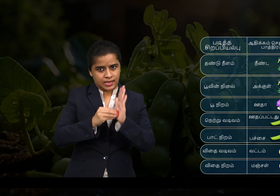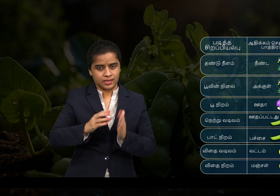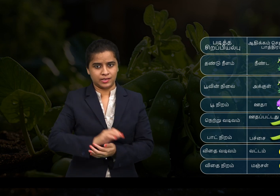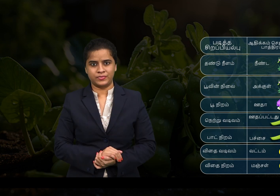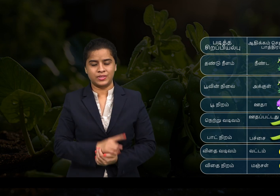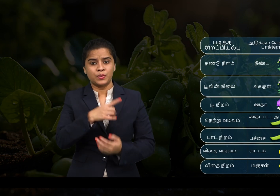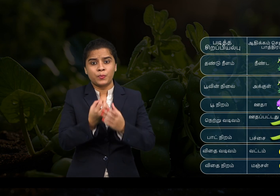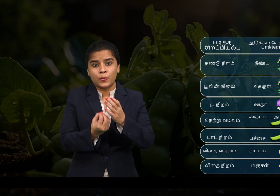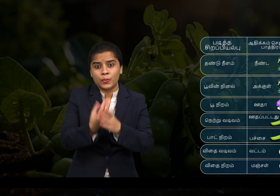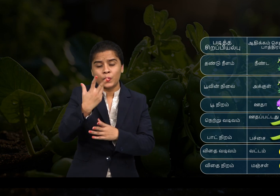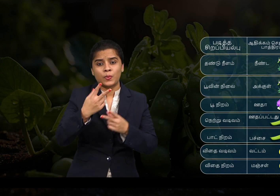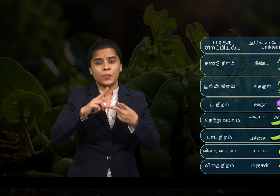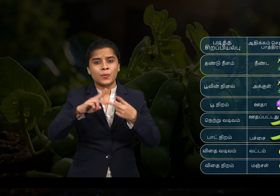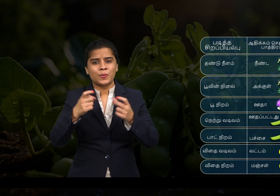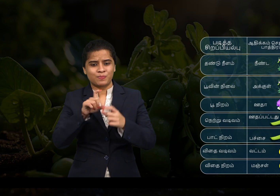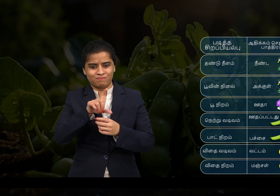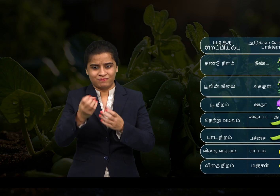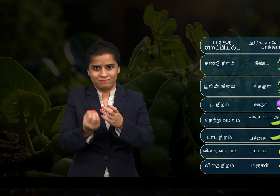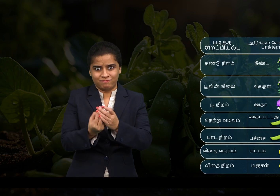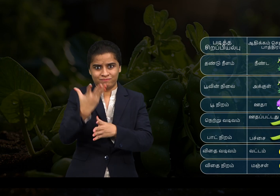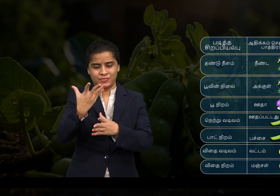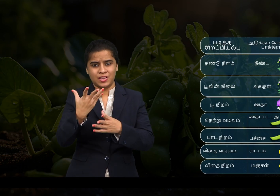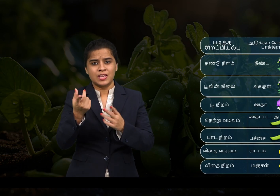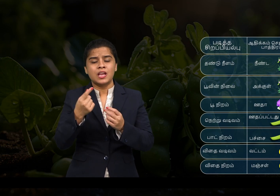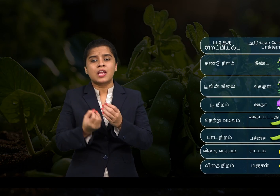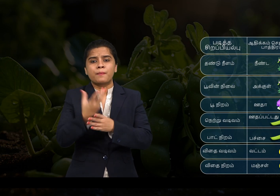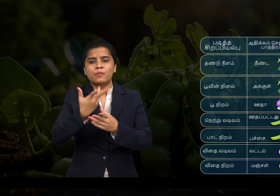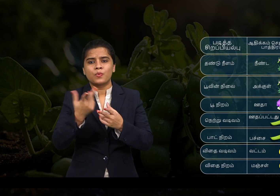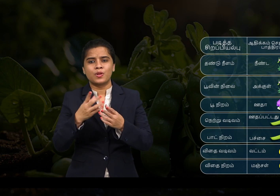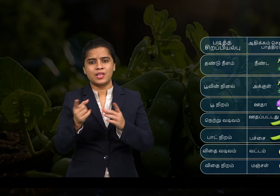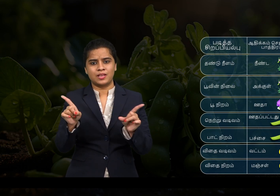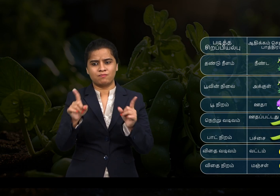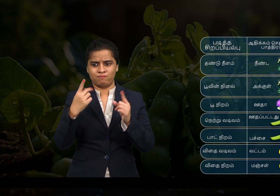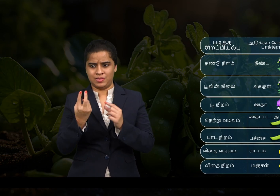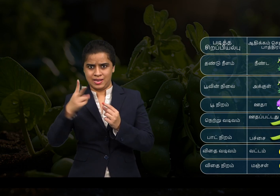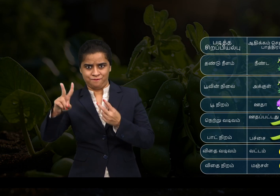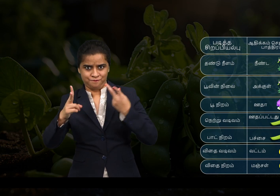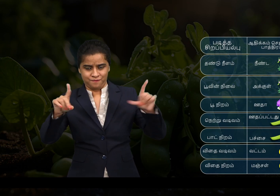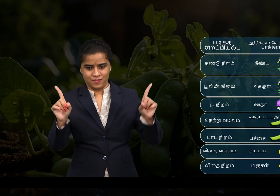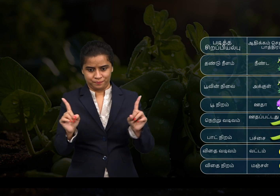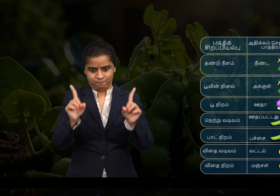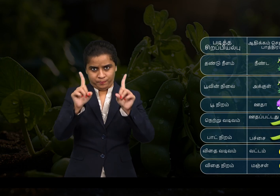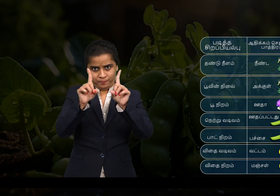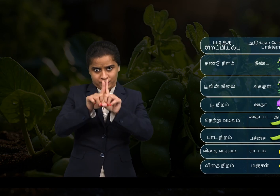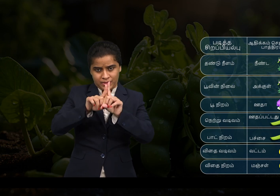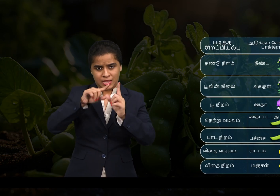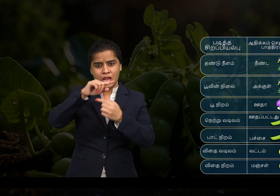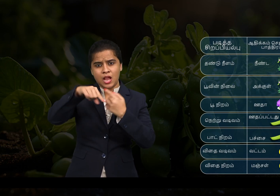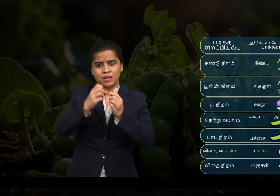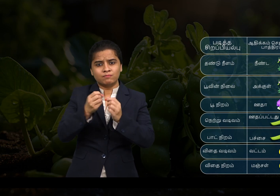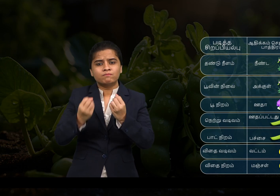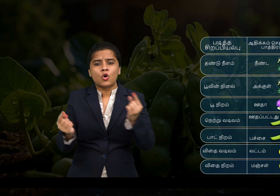காட்டுகின்றன. அவை குறுக்கு மகரந்த சேர்க்கை மூலம் வளமான கலப்பினங்களை உற்பத்தி செய்கின்றன.